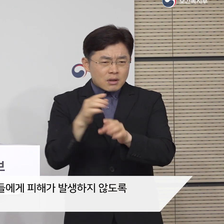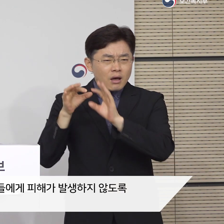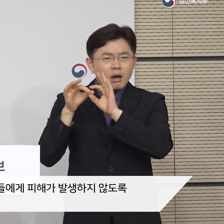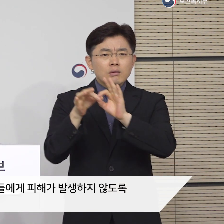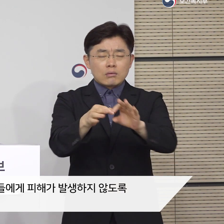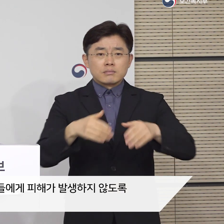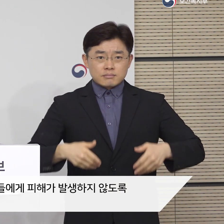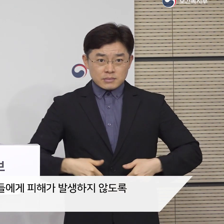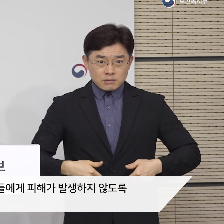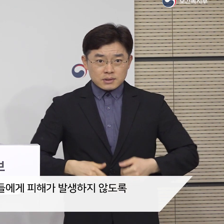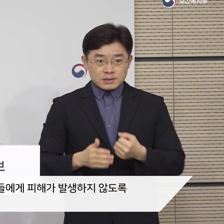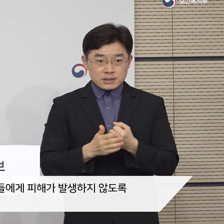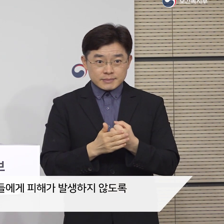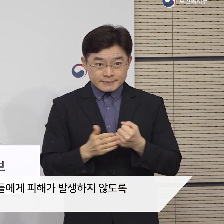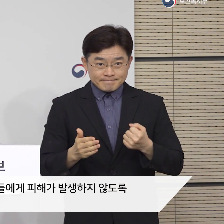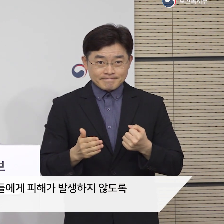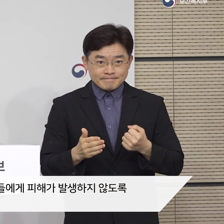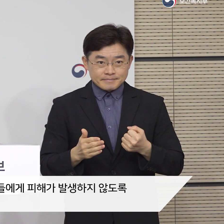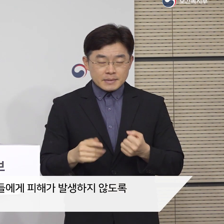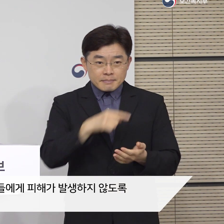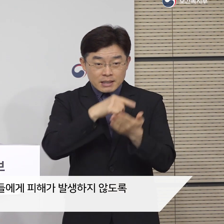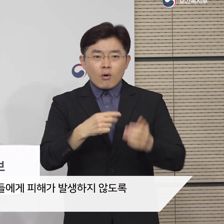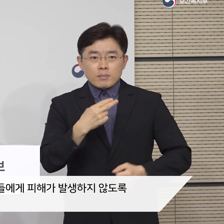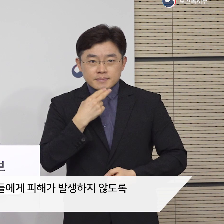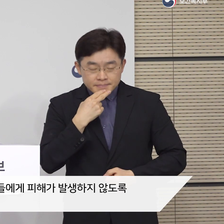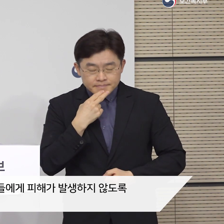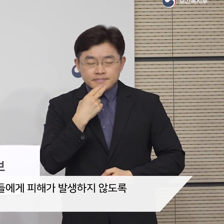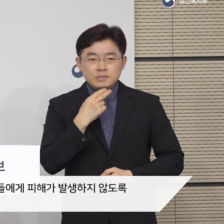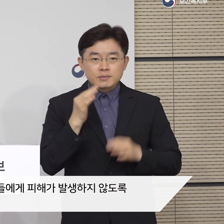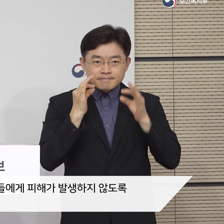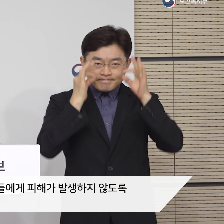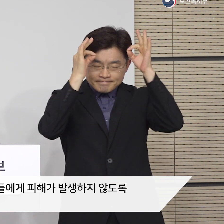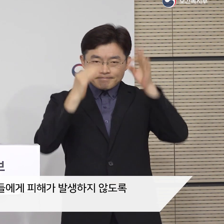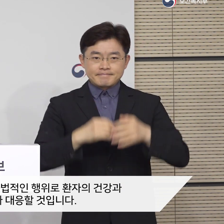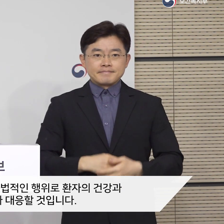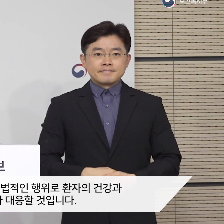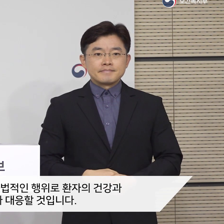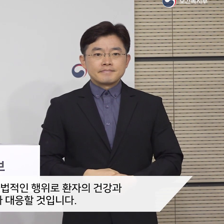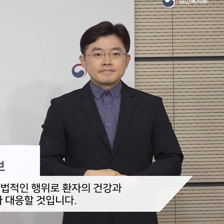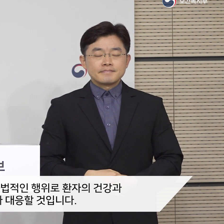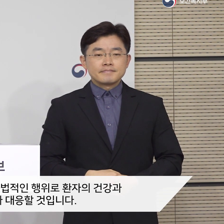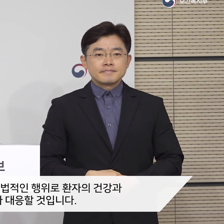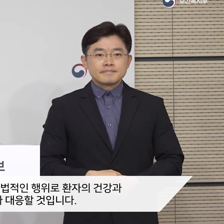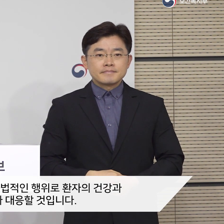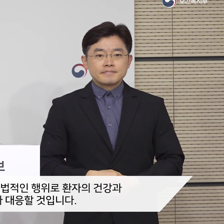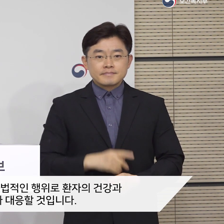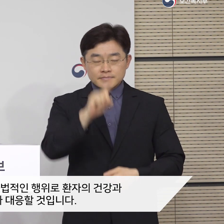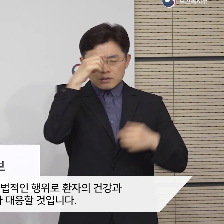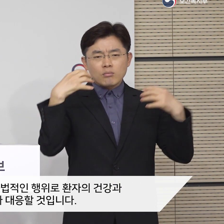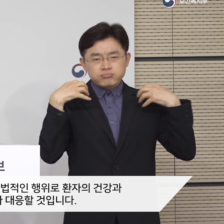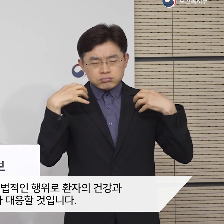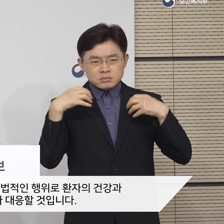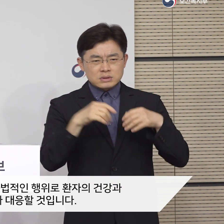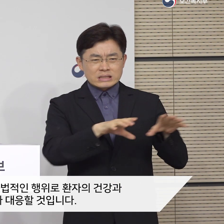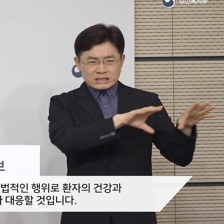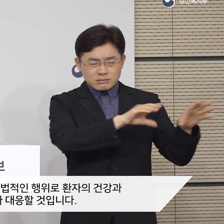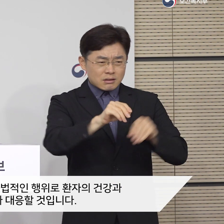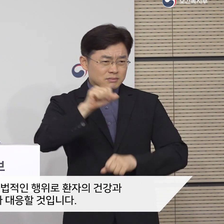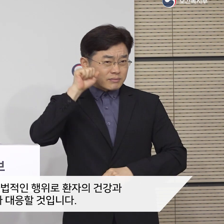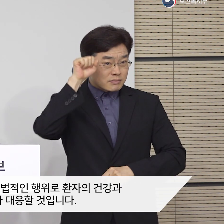환자들에게 피해가 발생하지 않도록 철저히 대비하겠습니다. 정부는 의사협회의 집단 휴진